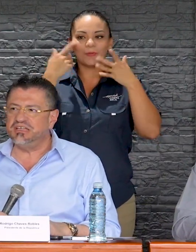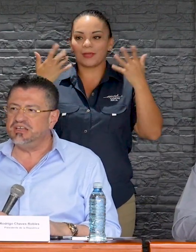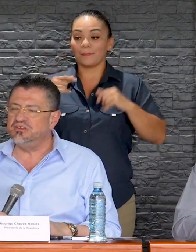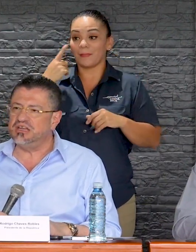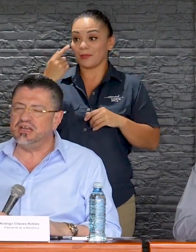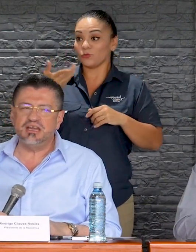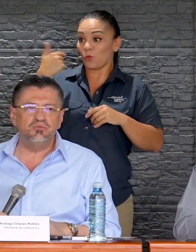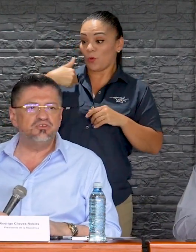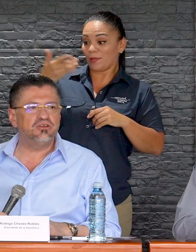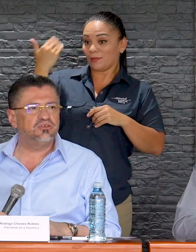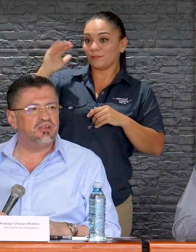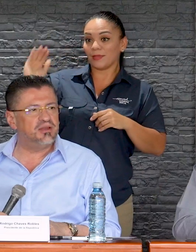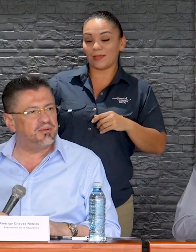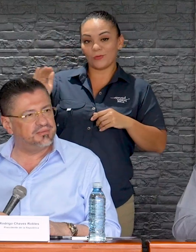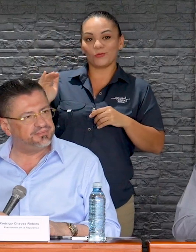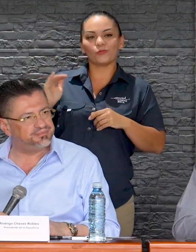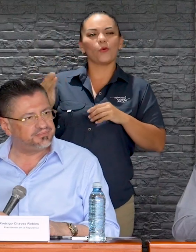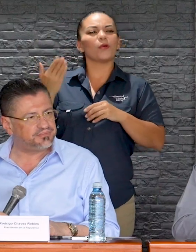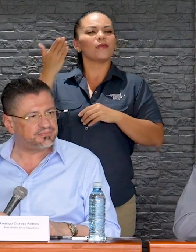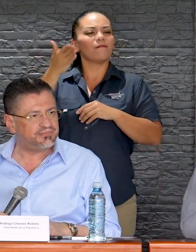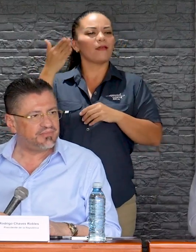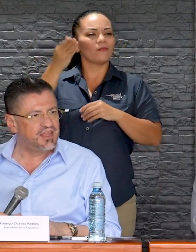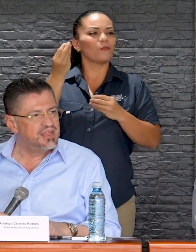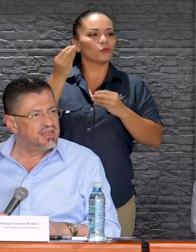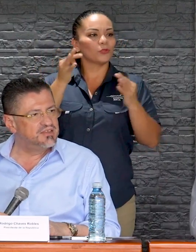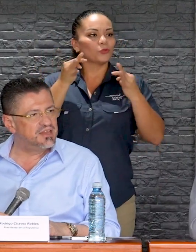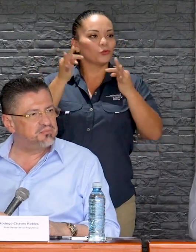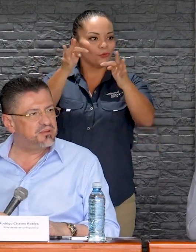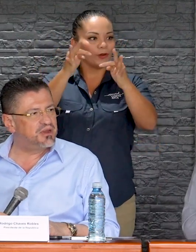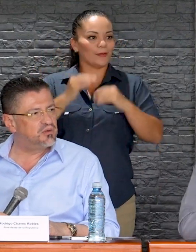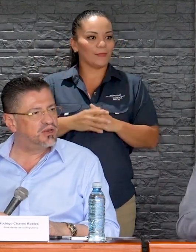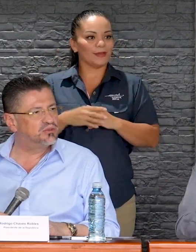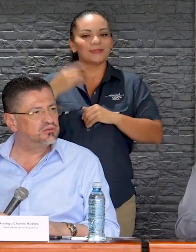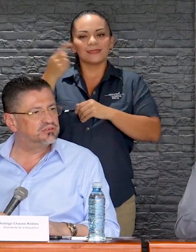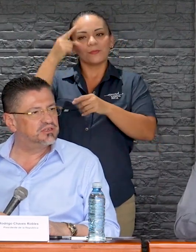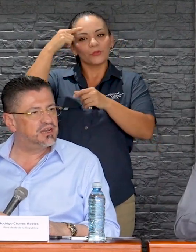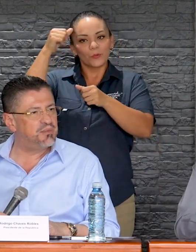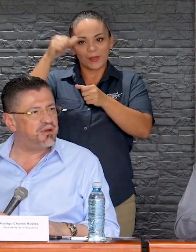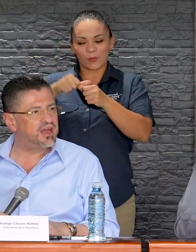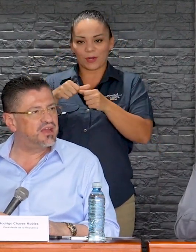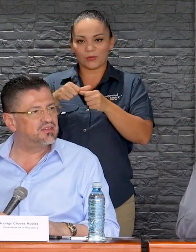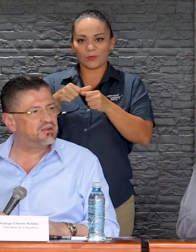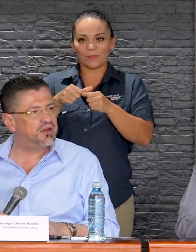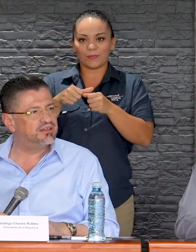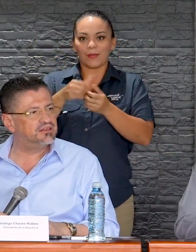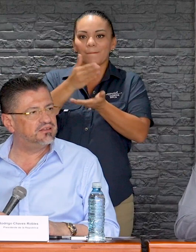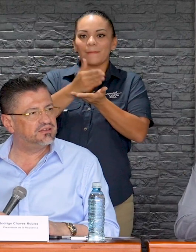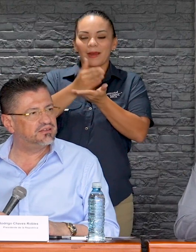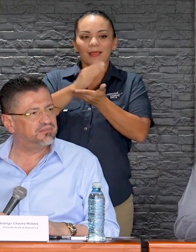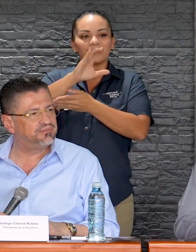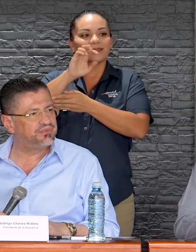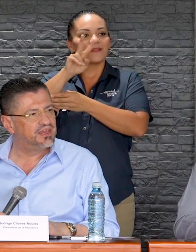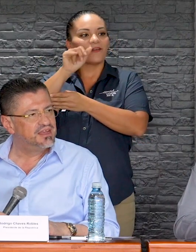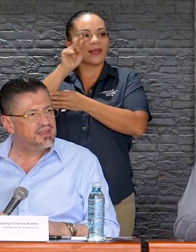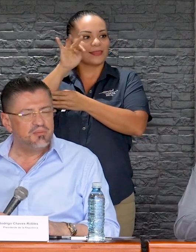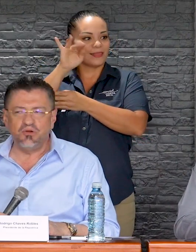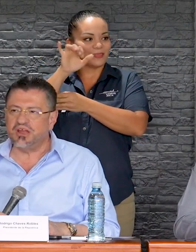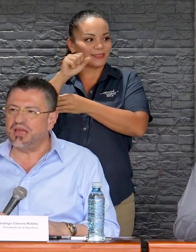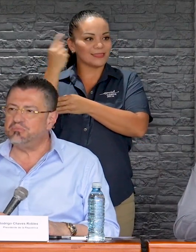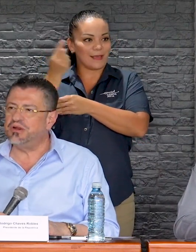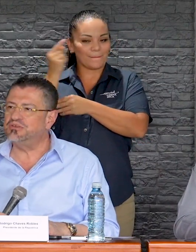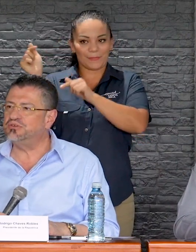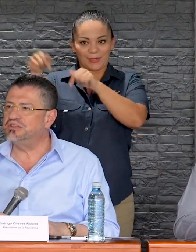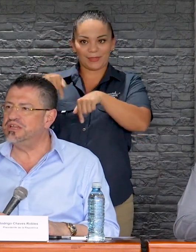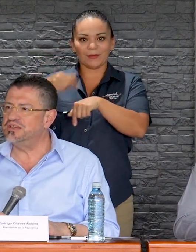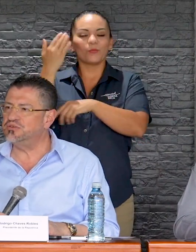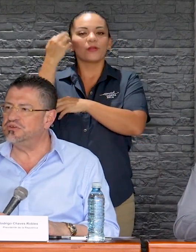estaba chiquitillo tenía que ir mucho a Turrialba. Y siempre me acuerdo la parada en Cervantes. ¿Por